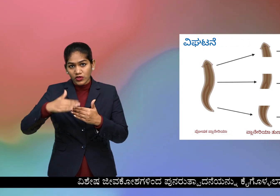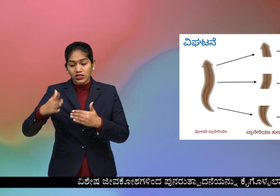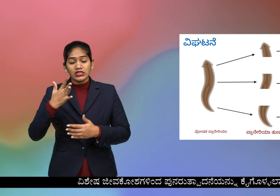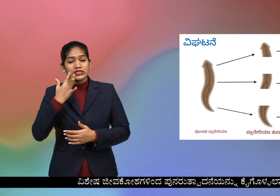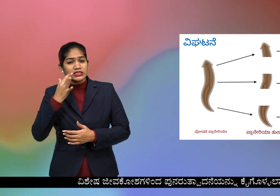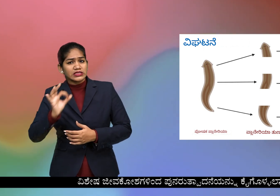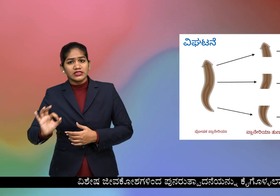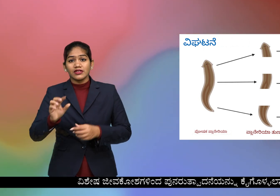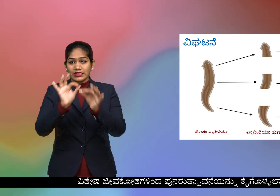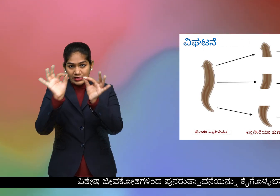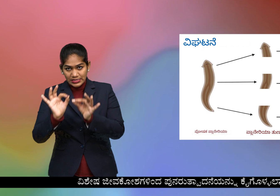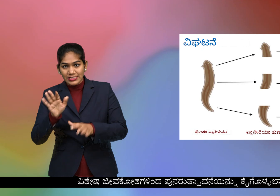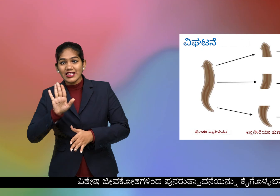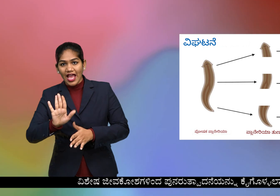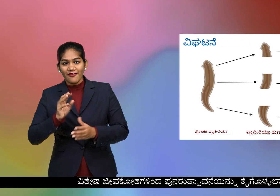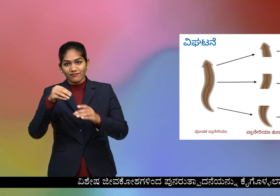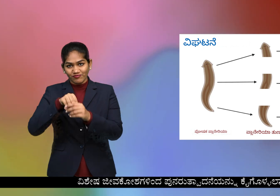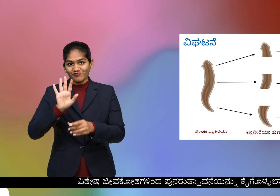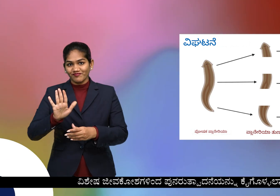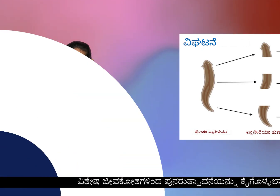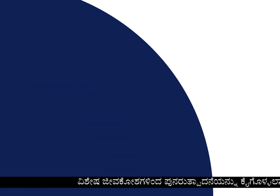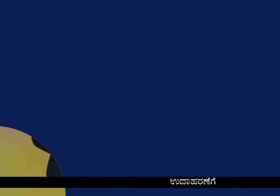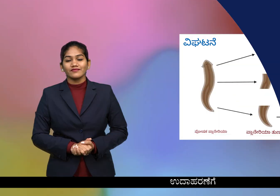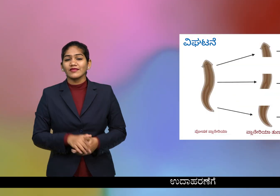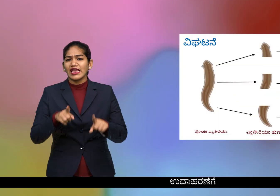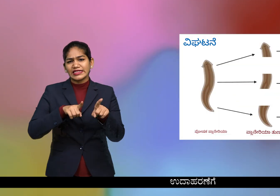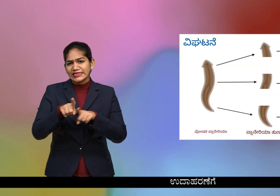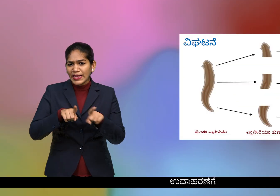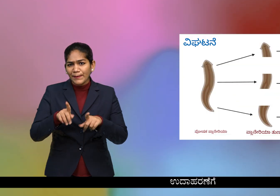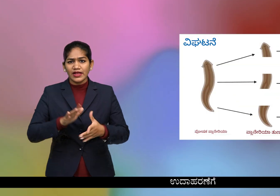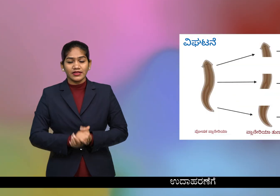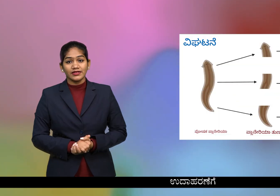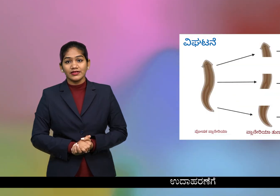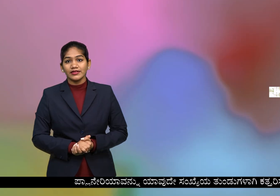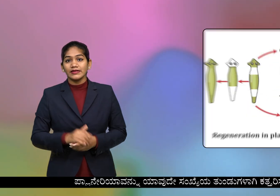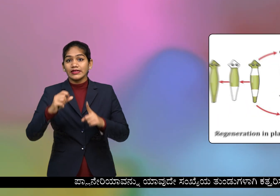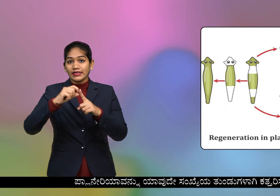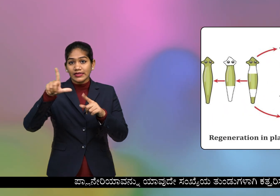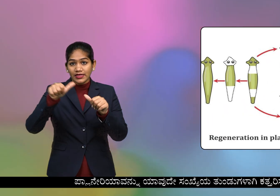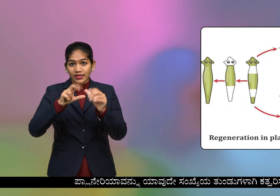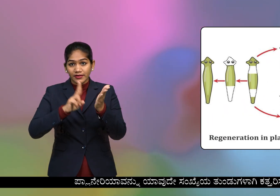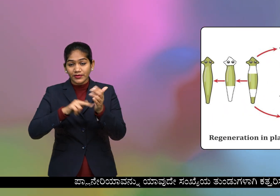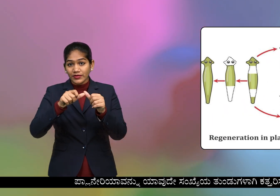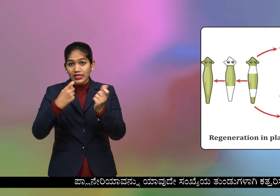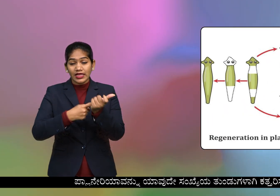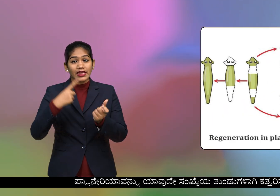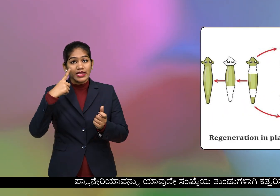ಉದಾಹರಣೆಗೆ ಪ್ಲಾನೇರಿಯಾವನ್ನ ಯಾವುದೇ ಸಂಖ್ಯೆಯ